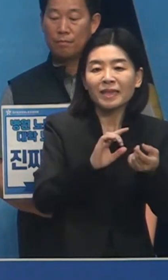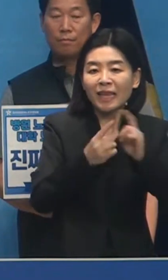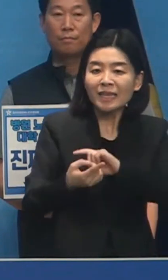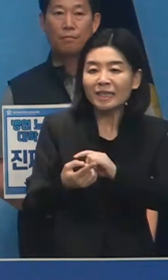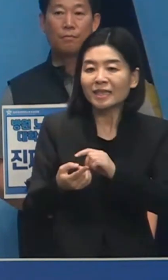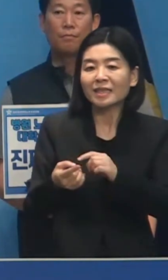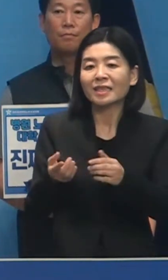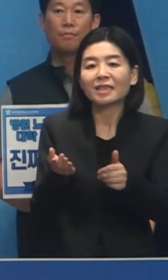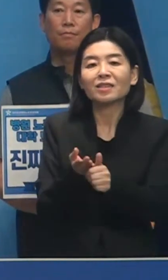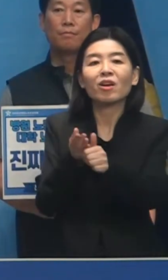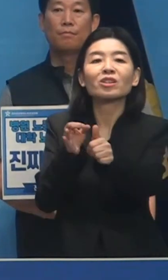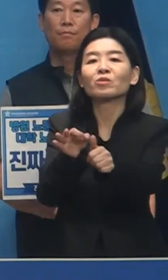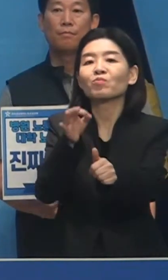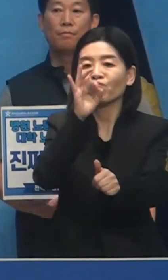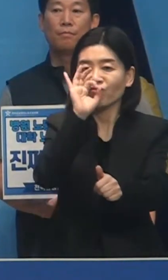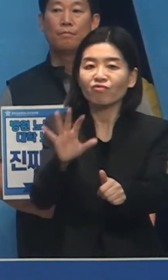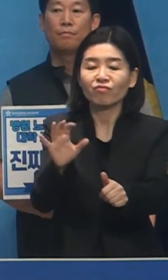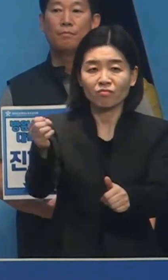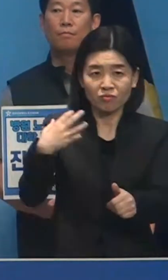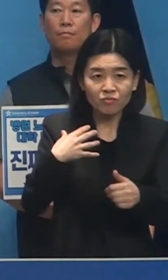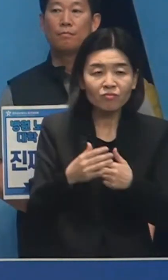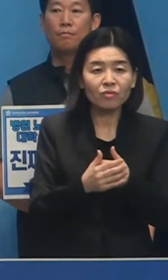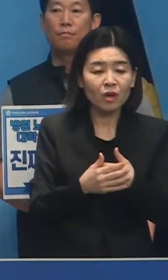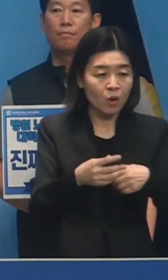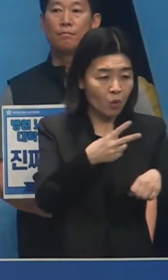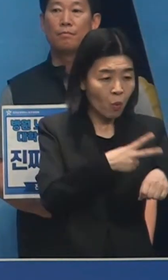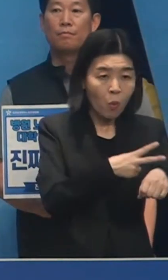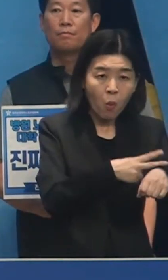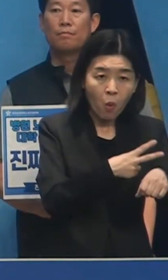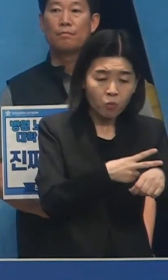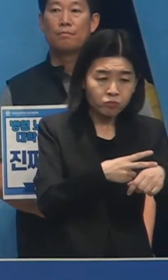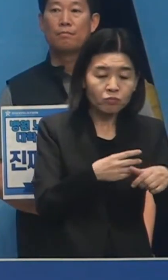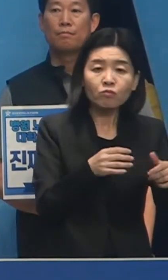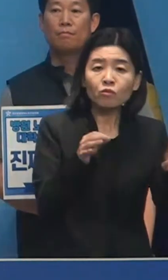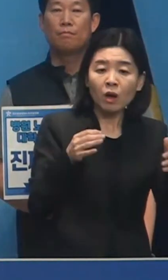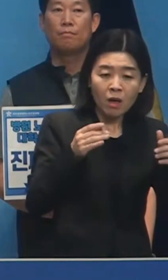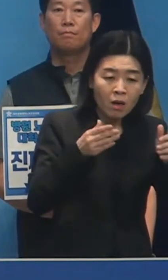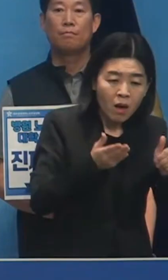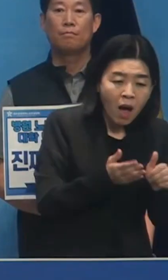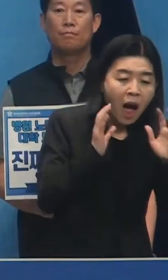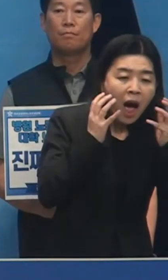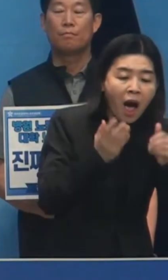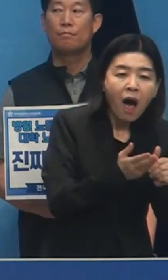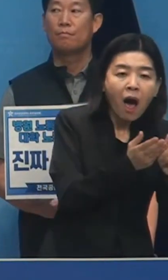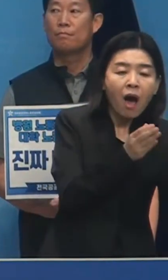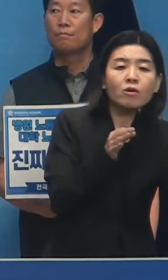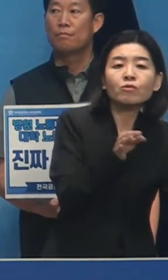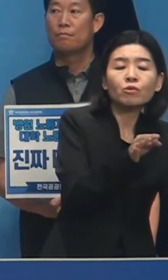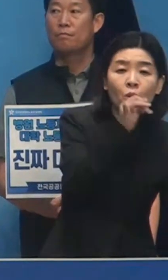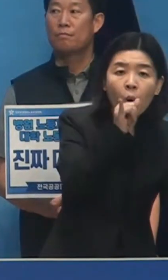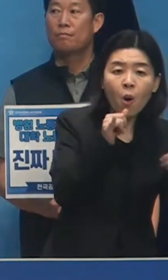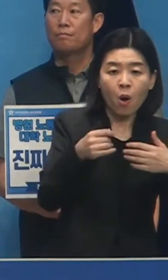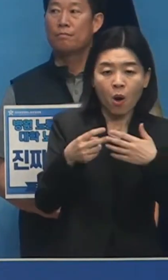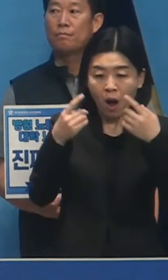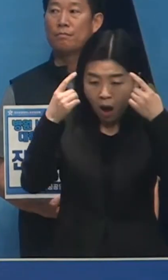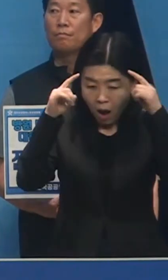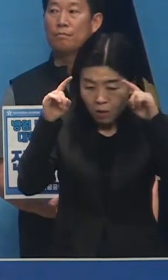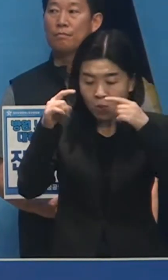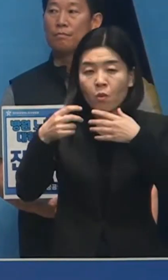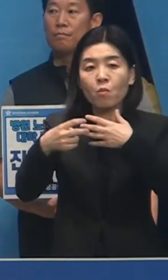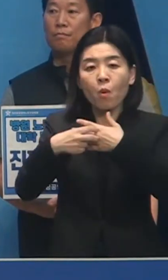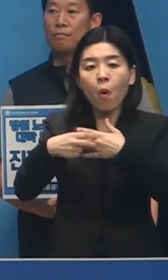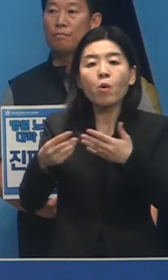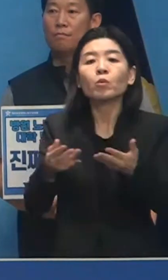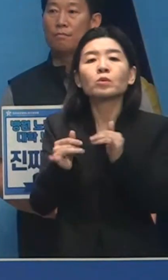때문입니다. 교원들도 받는 육아휴직 급여이지만 유독 교직원만은 제외하고 있습니다.